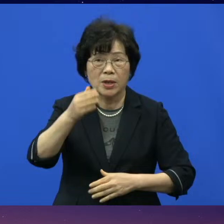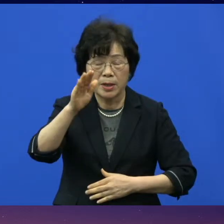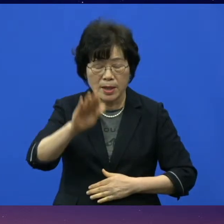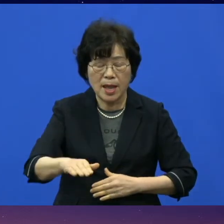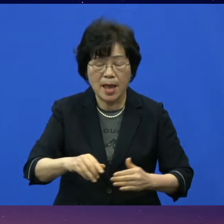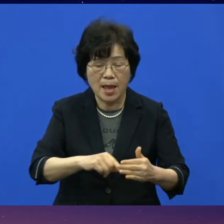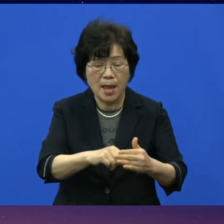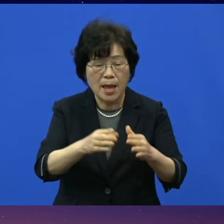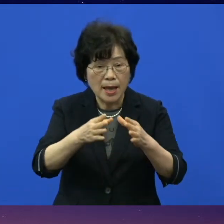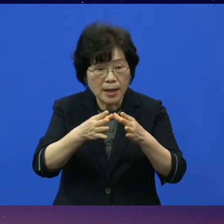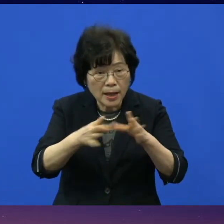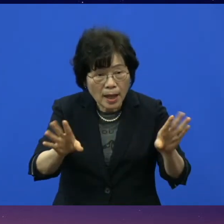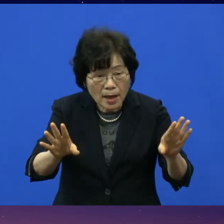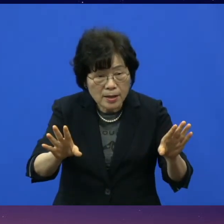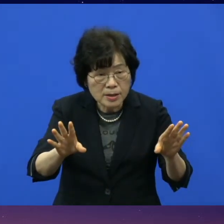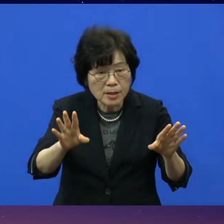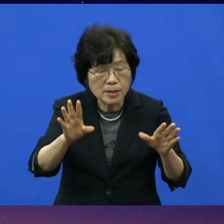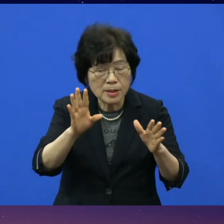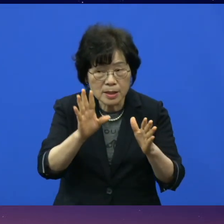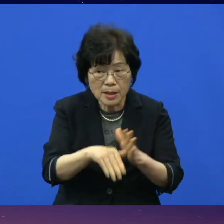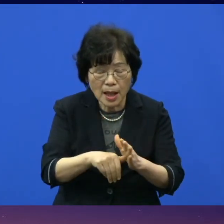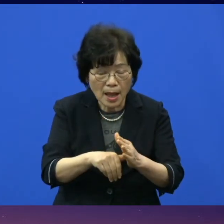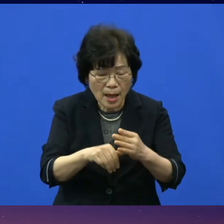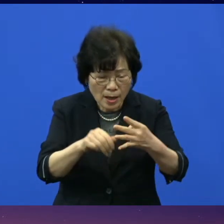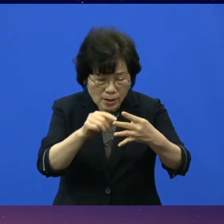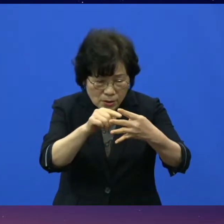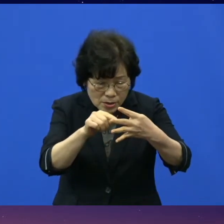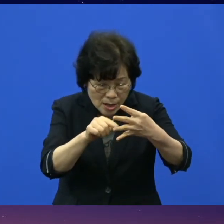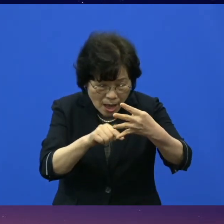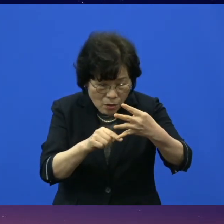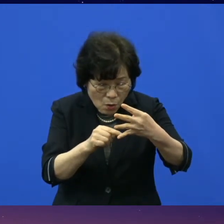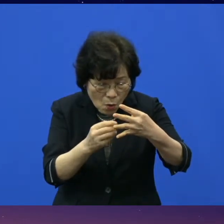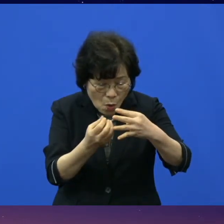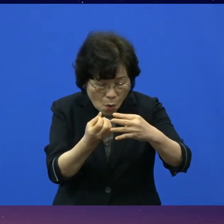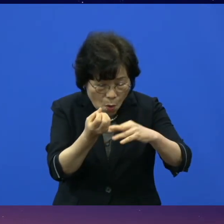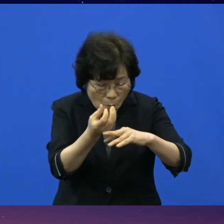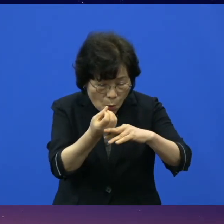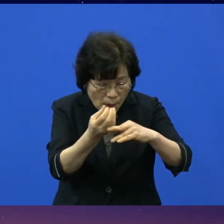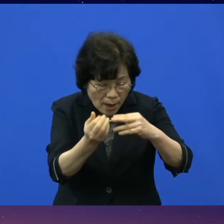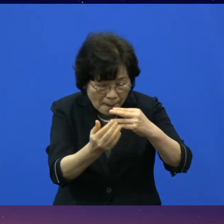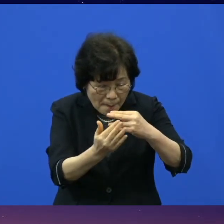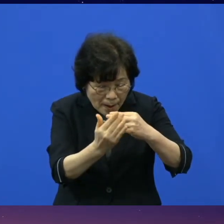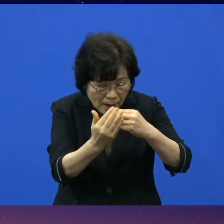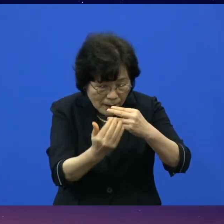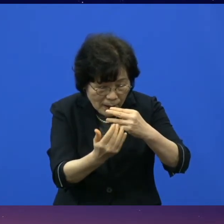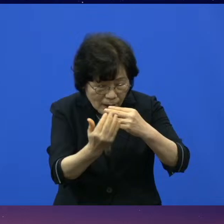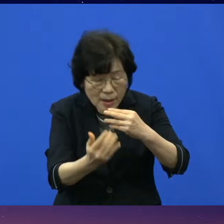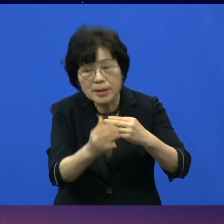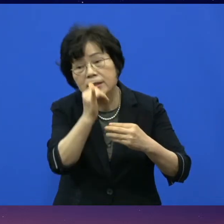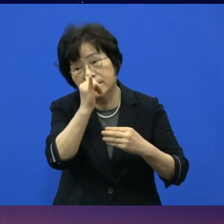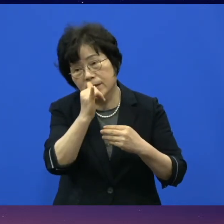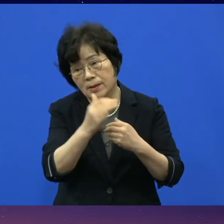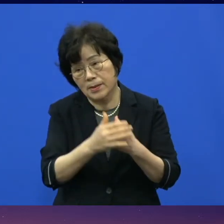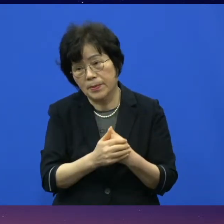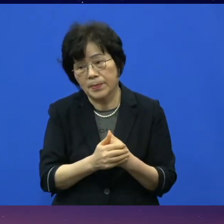근데 깨어지는 순간 그 깨어진 틈 사이로 보배가 드러나는 거예요. 확 빛이 나요.